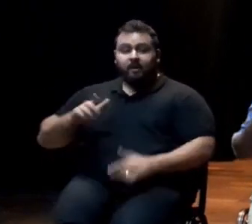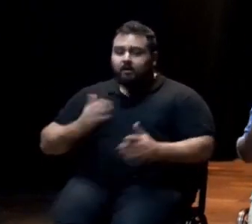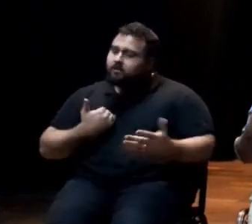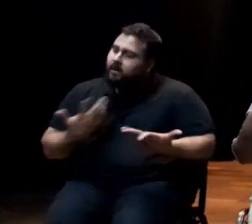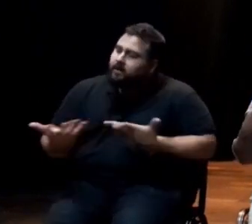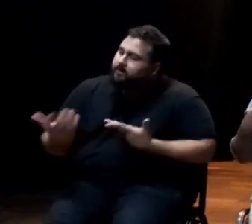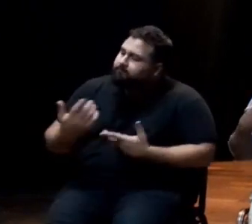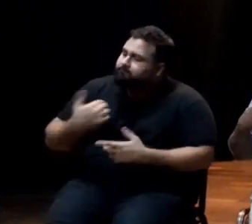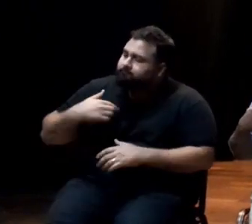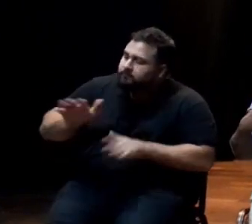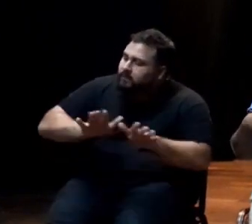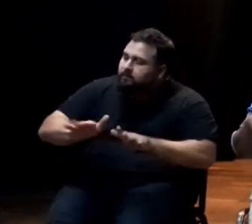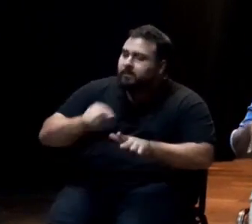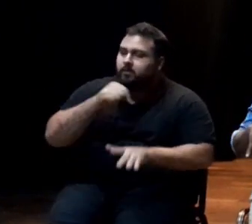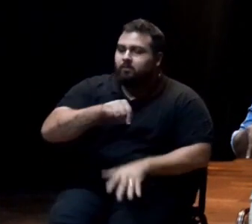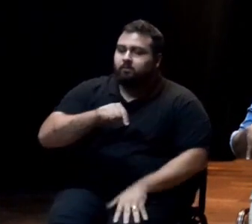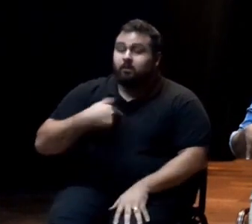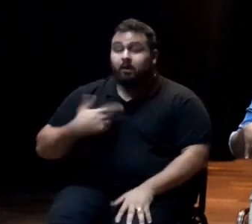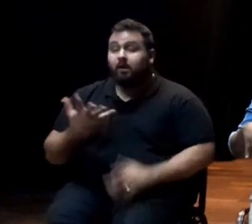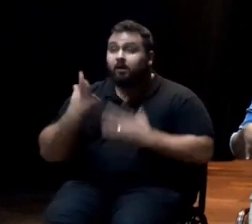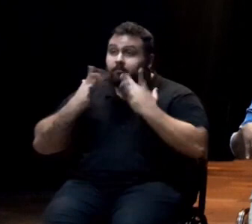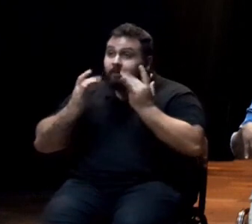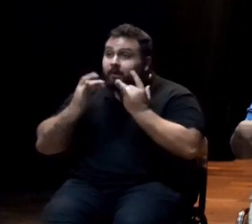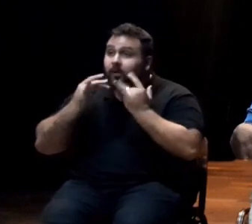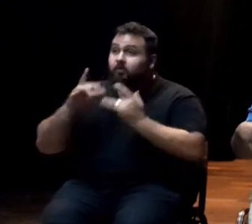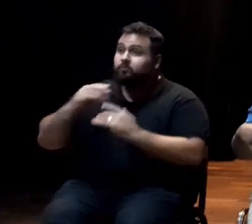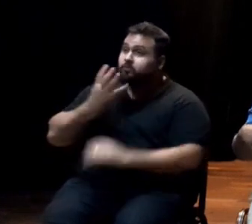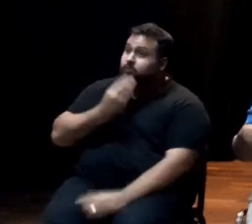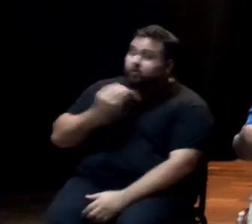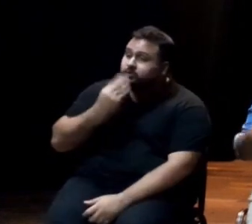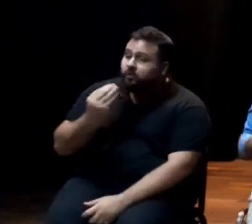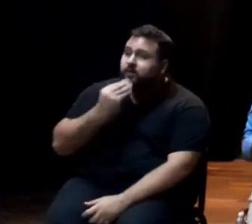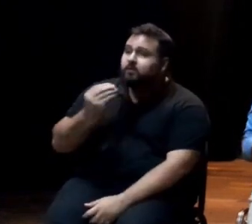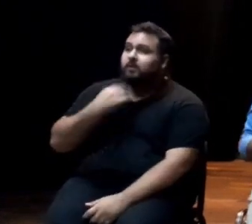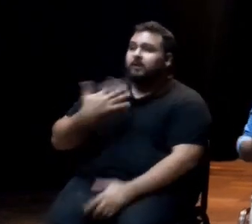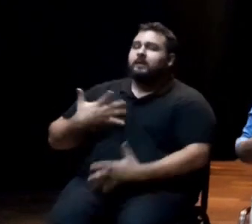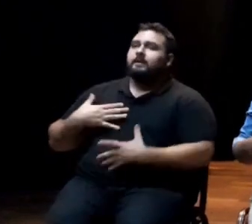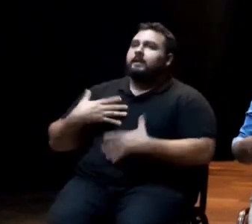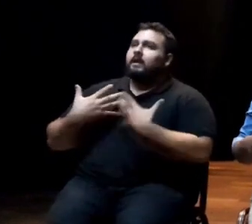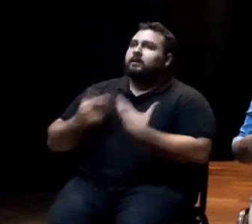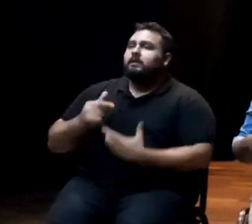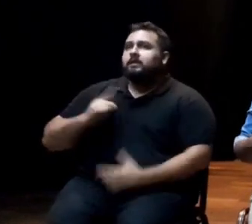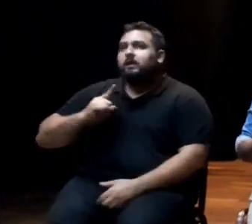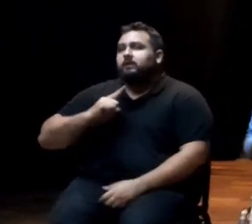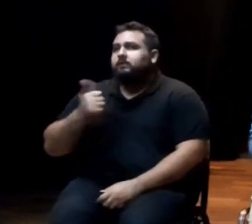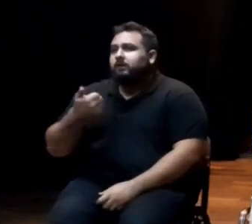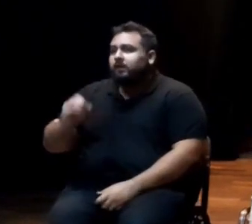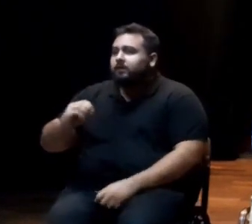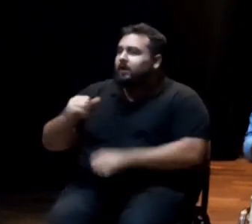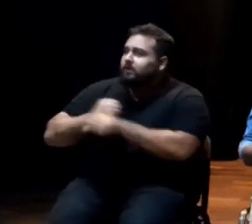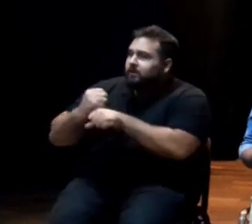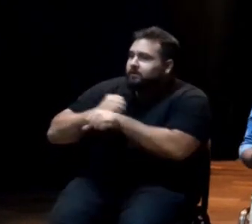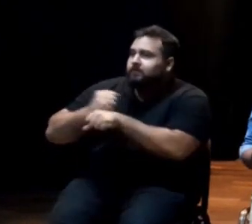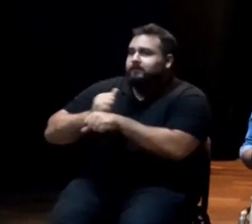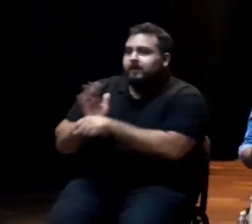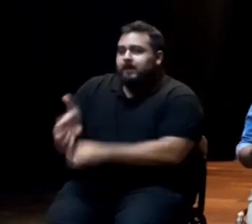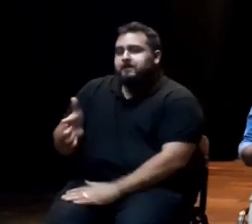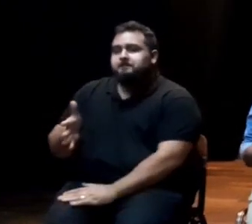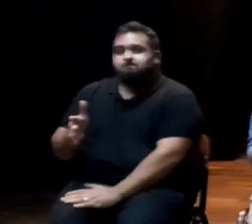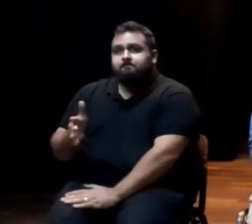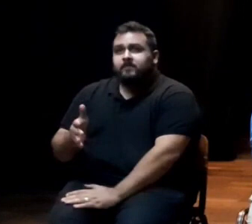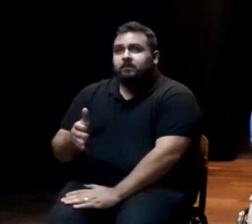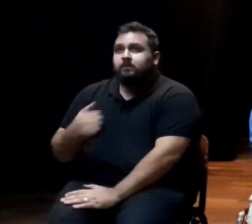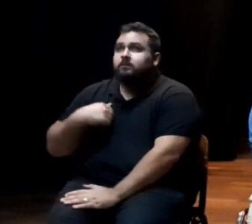movimentou. É claro que, por exemplo, o espetáculo Don Quixote, né, o Incansável Don Quixote, tem 10 anos. Ele nunca foi